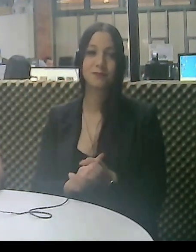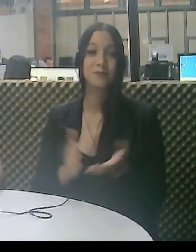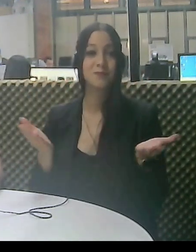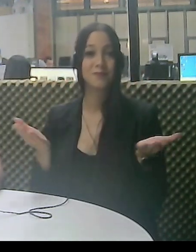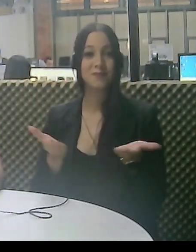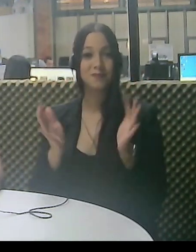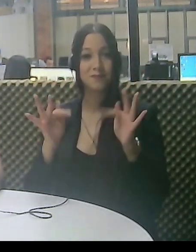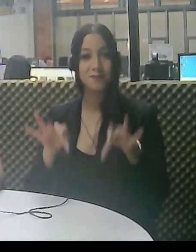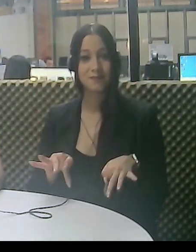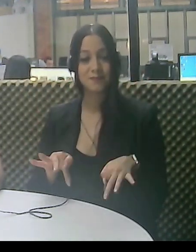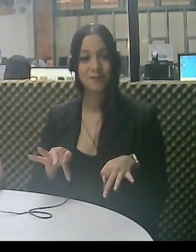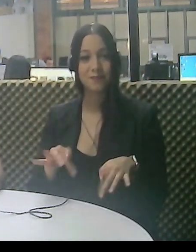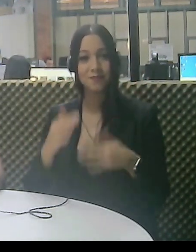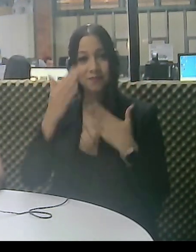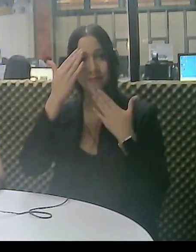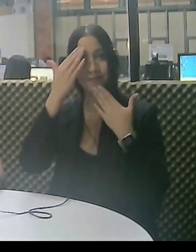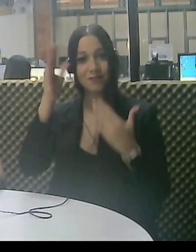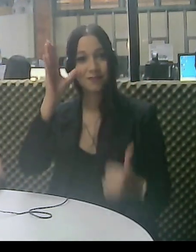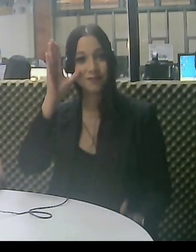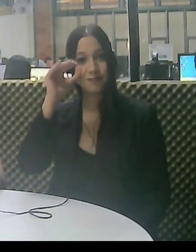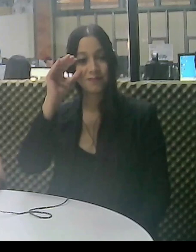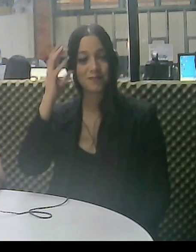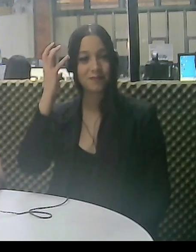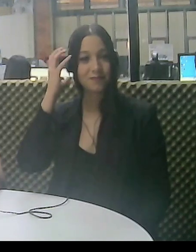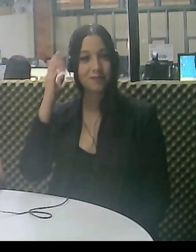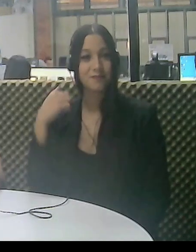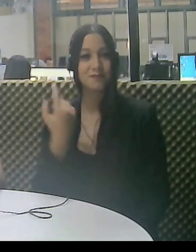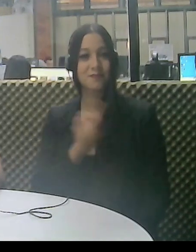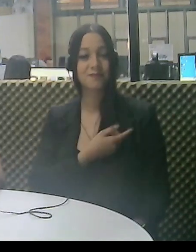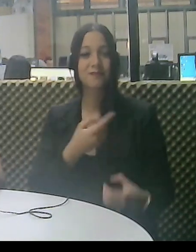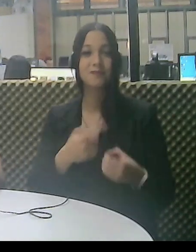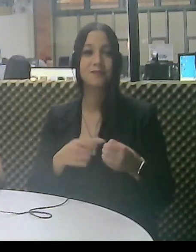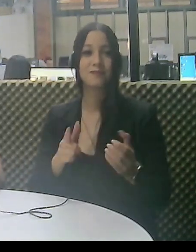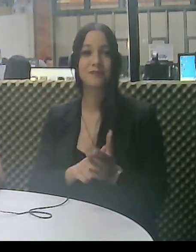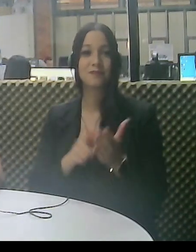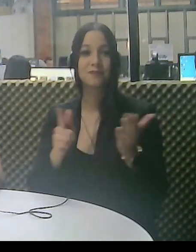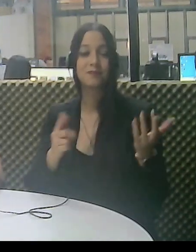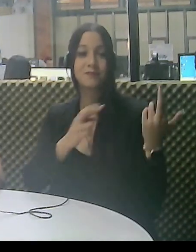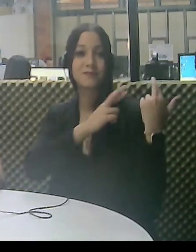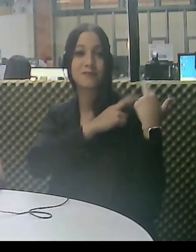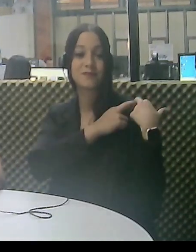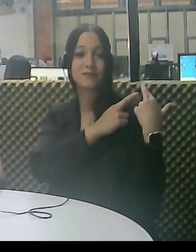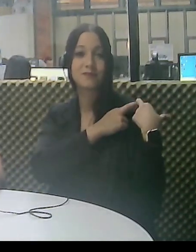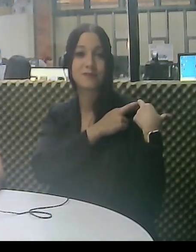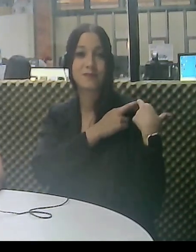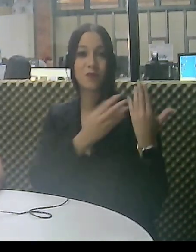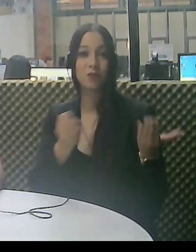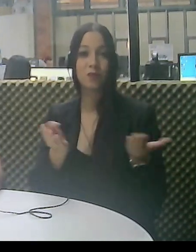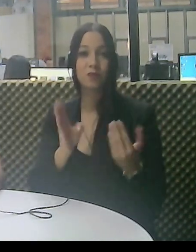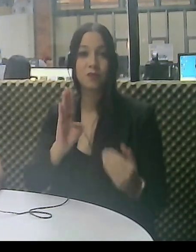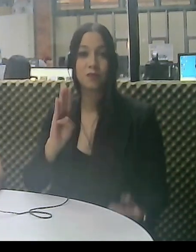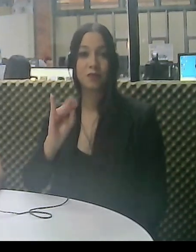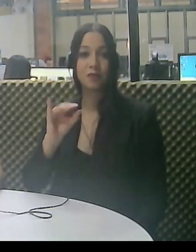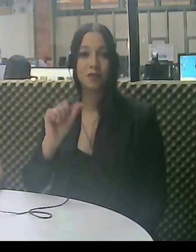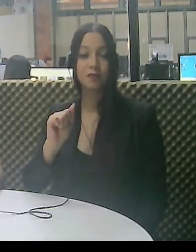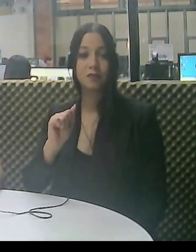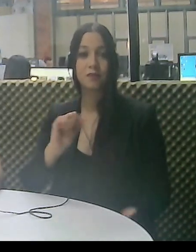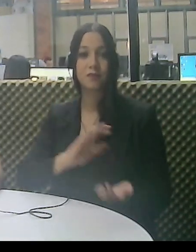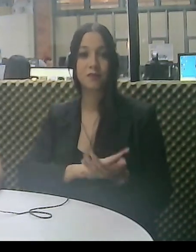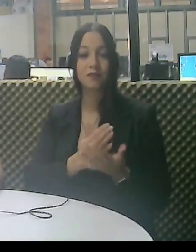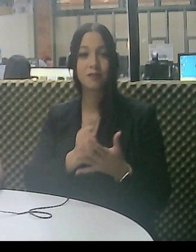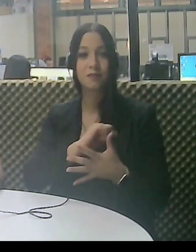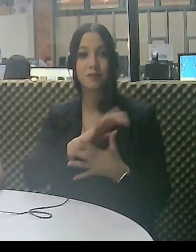E a edição de hoje fica por aqui. Obrigado pela sua audiência, Rádio Nossa Cidade. Jornalista responsável pela edição, Bia